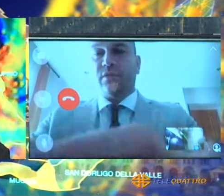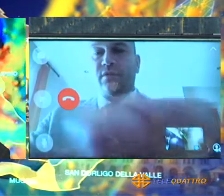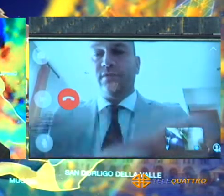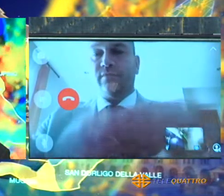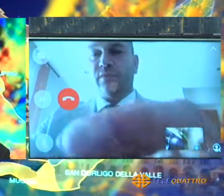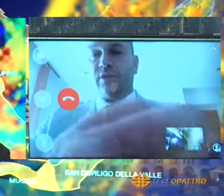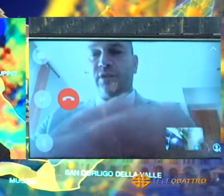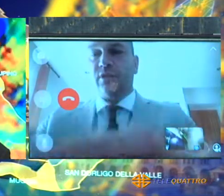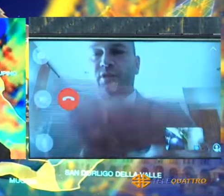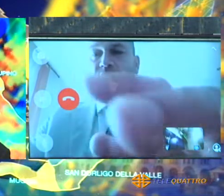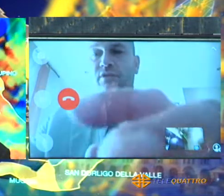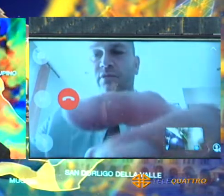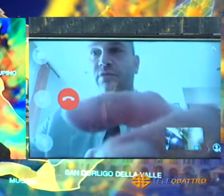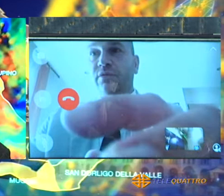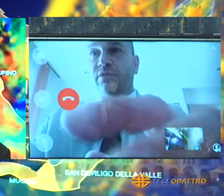redazione@telequattro.it.